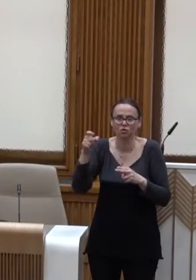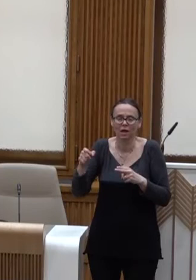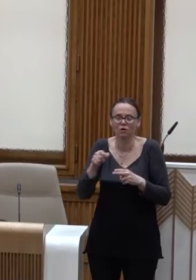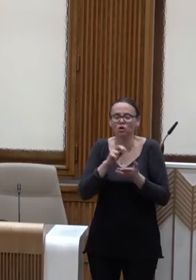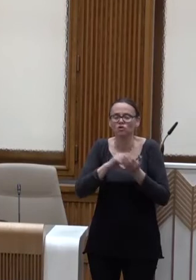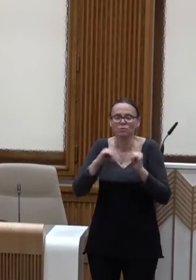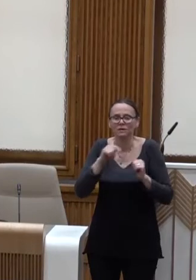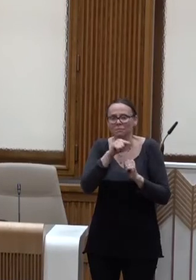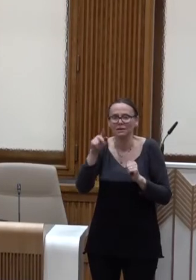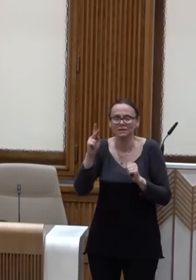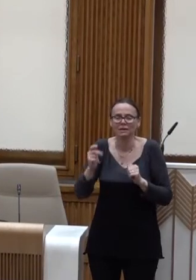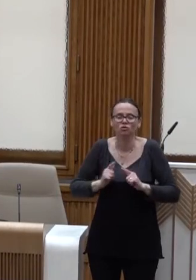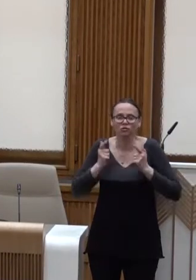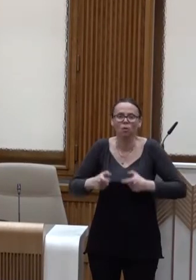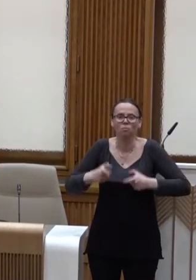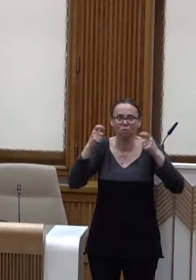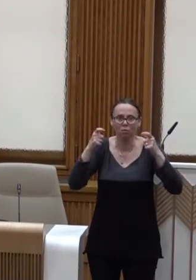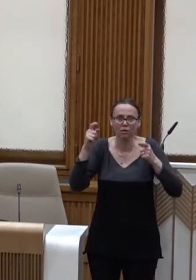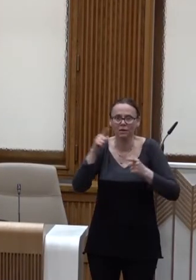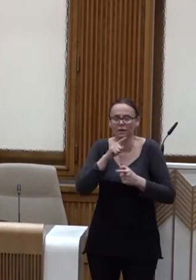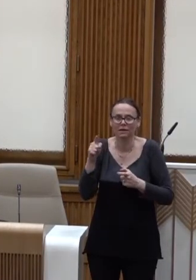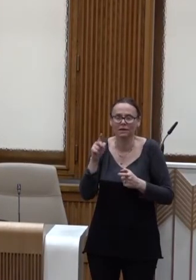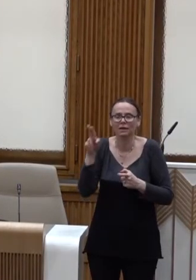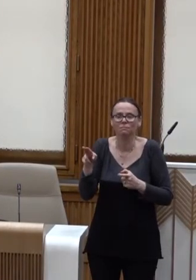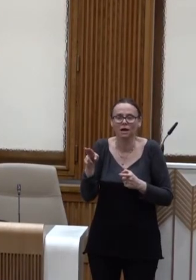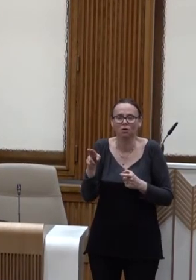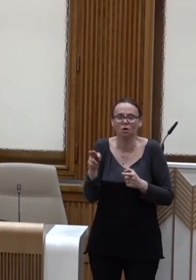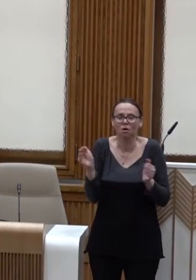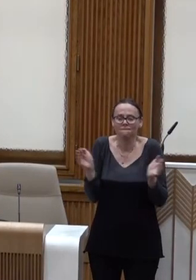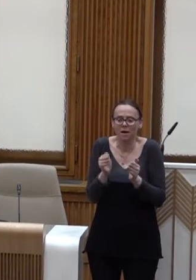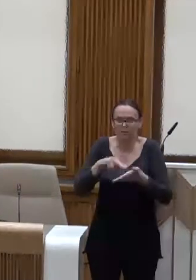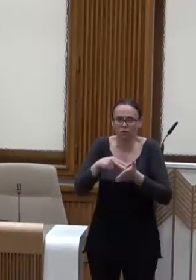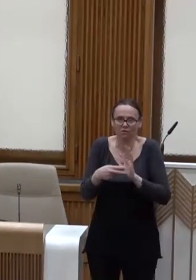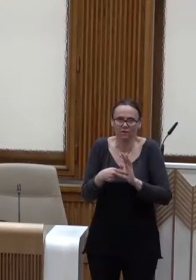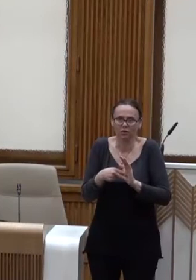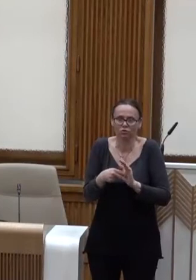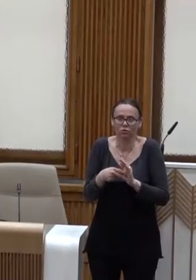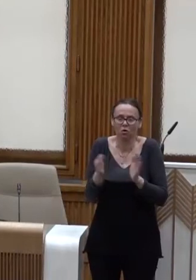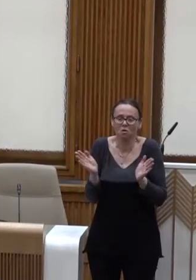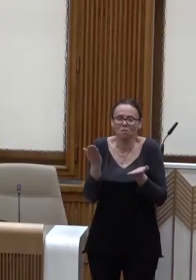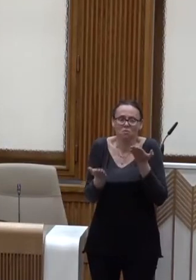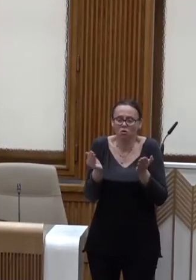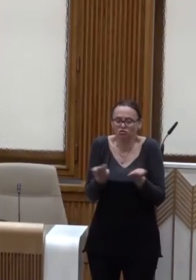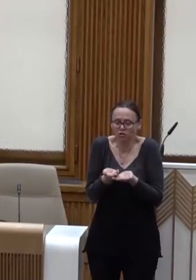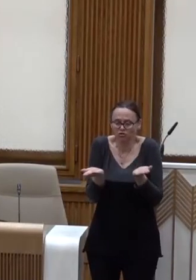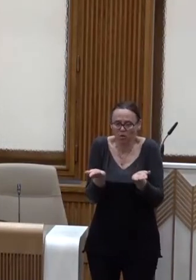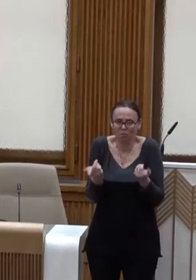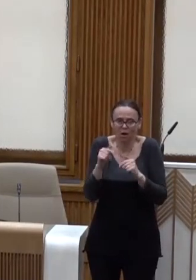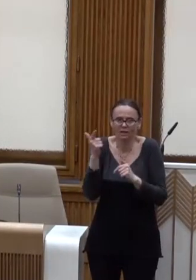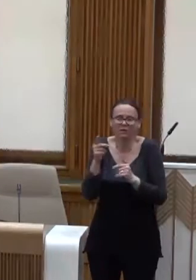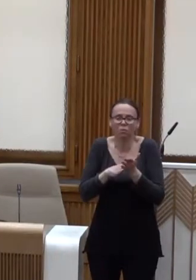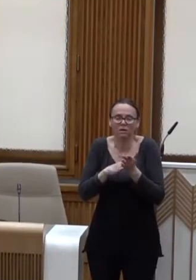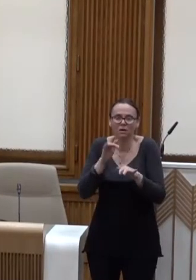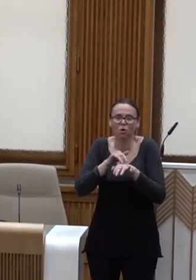tisti, ki živijo v blokih in imajo zelo mehno kvadraturo, morda sobco ali dve, si v primeru